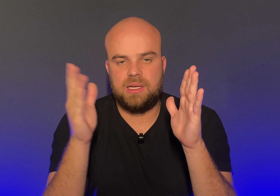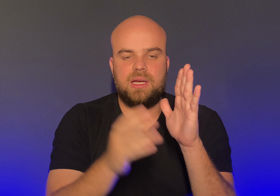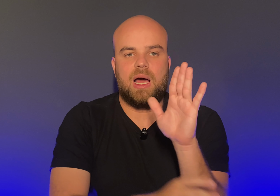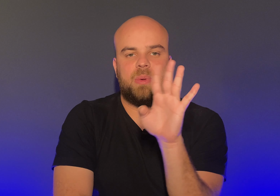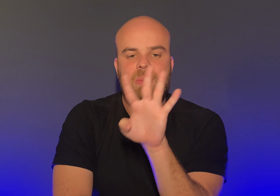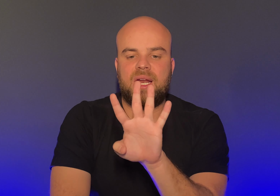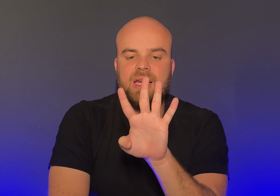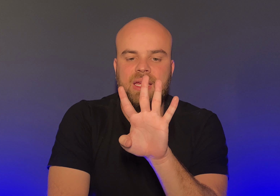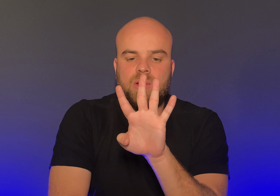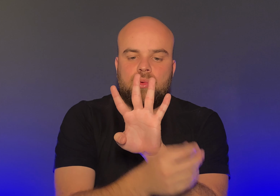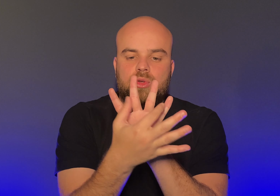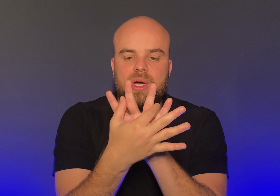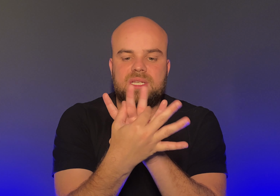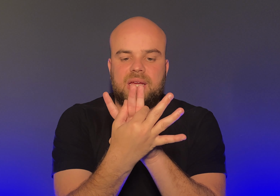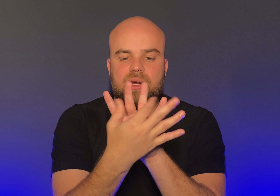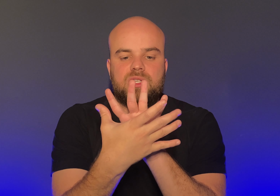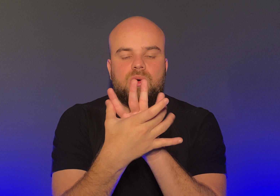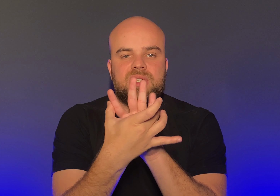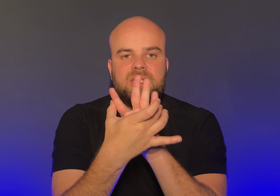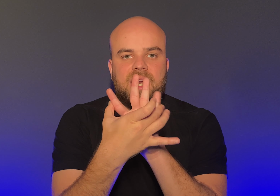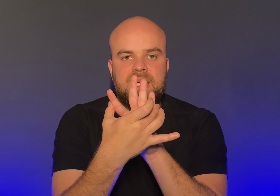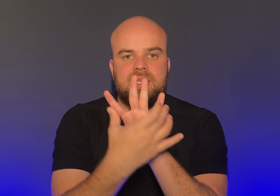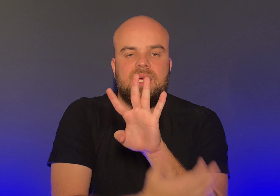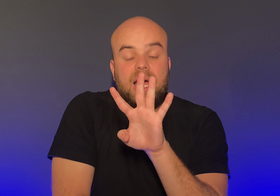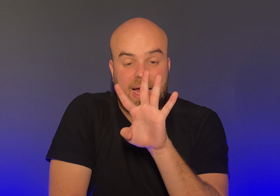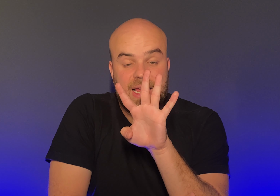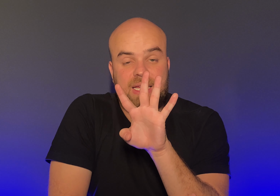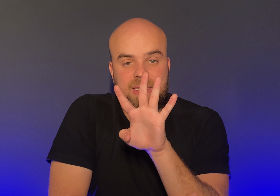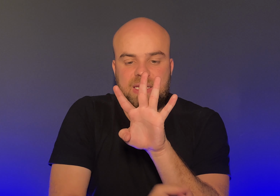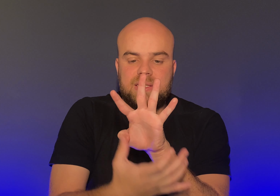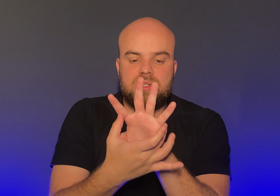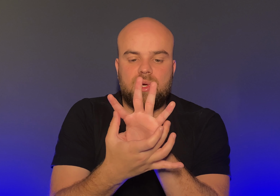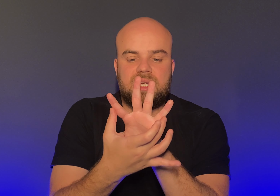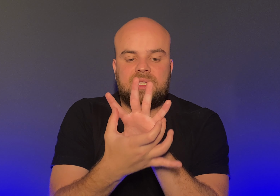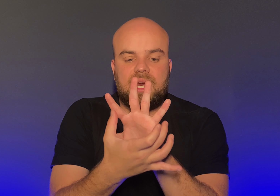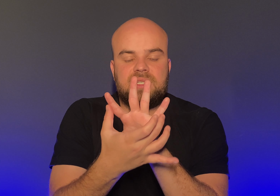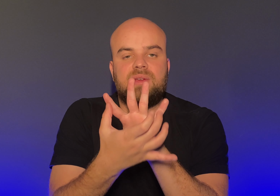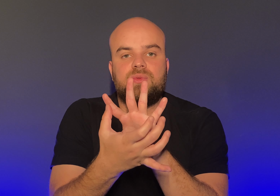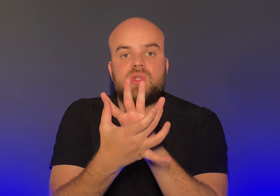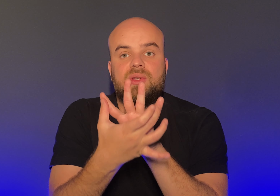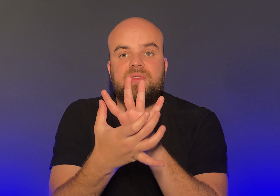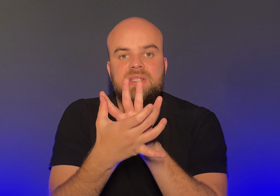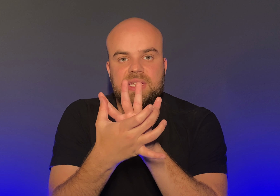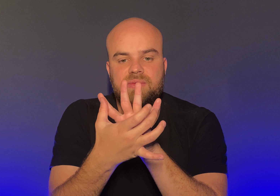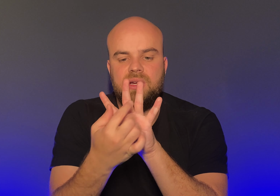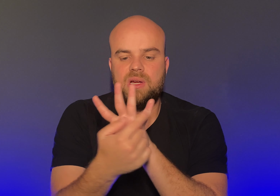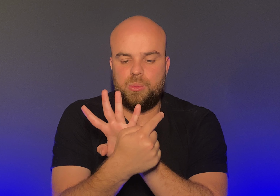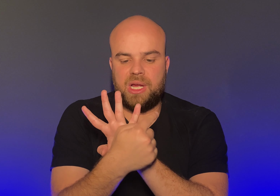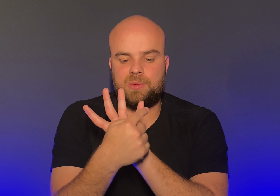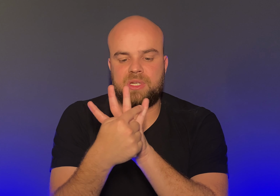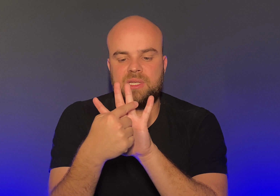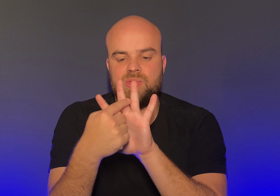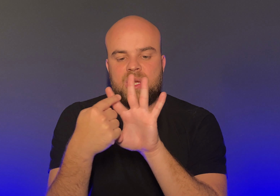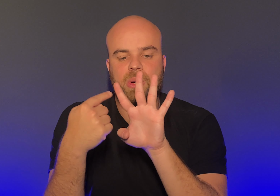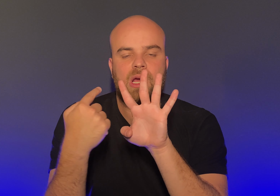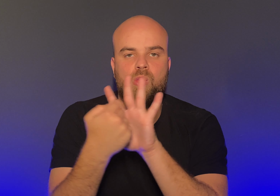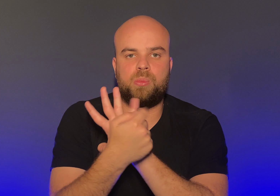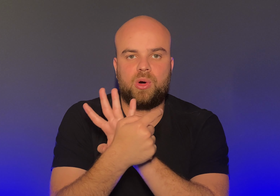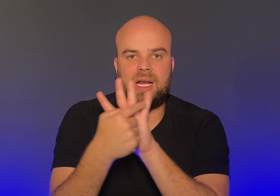a primeira linha com dois zagueiros e dois laterais aí aqui sim esses dois laterais tem função defensiva que eles precisam sempre recompor